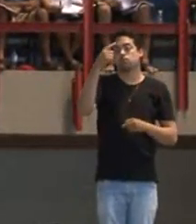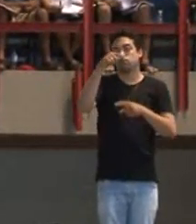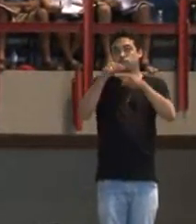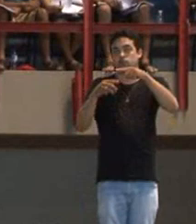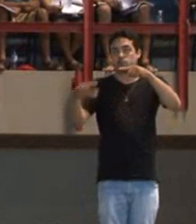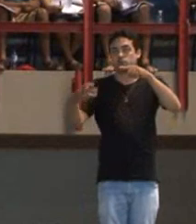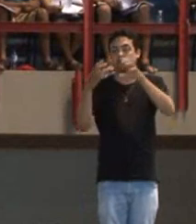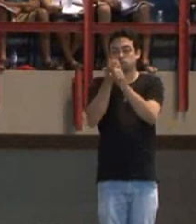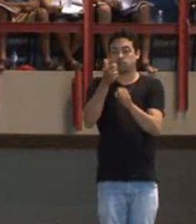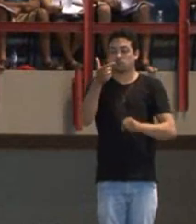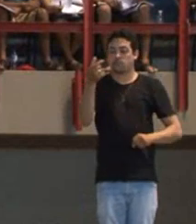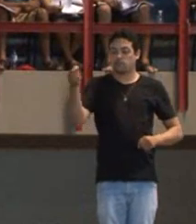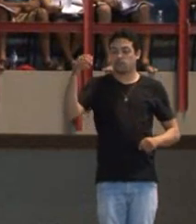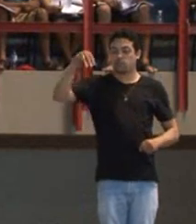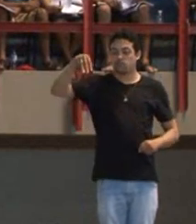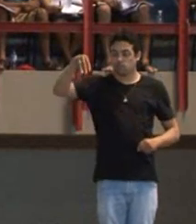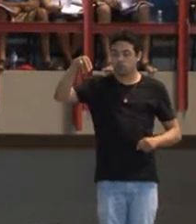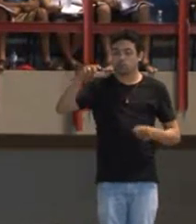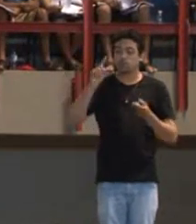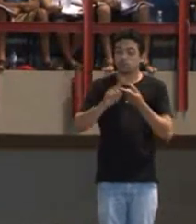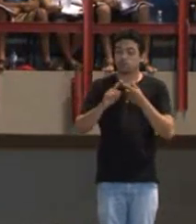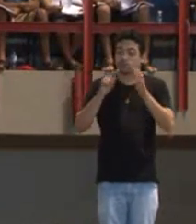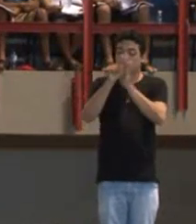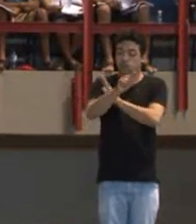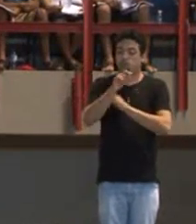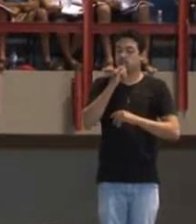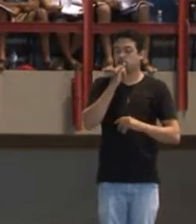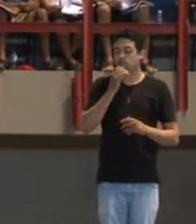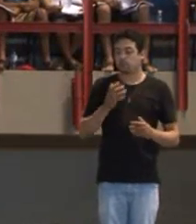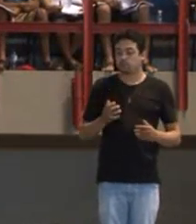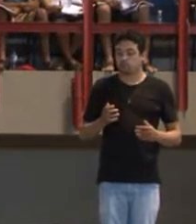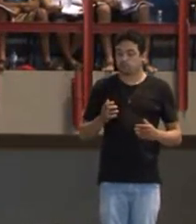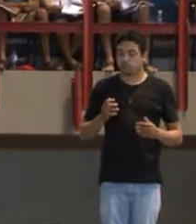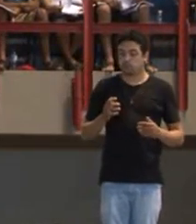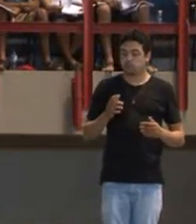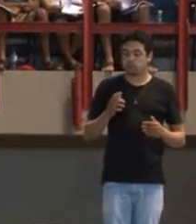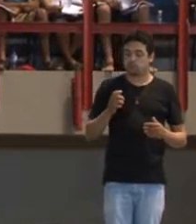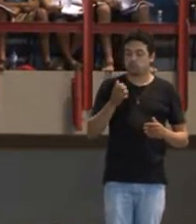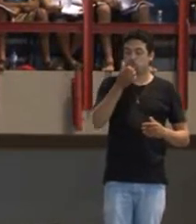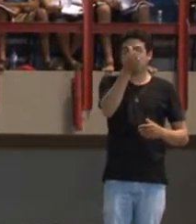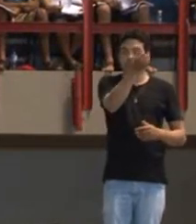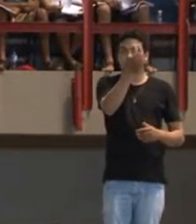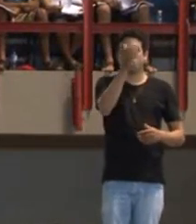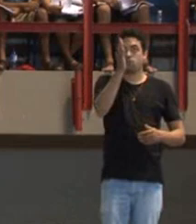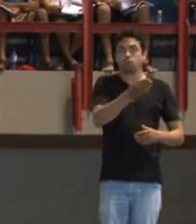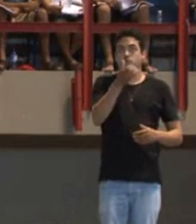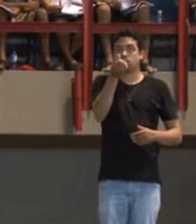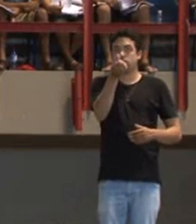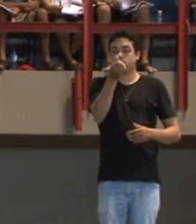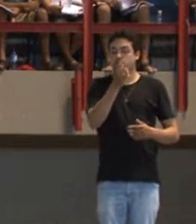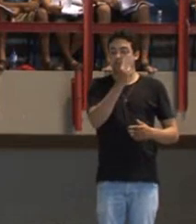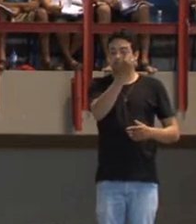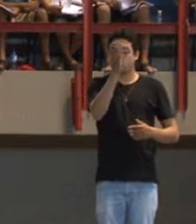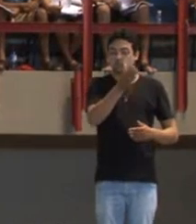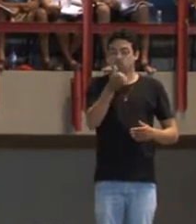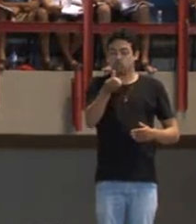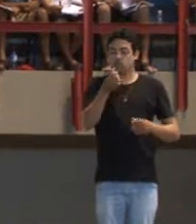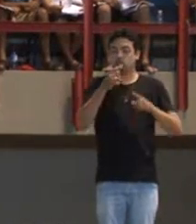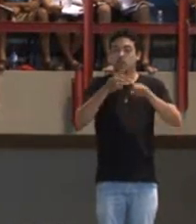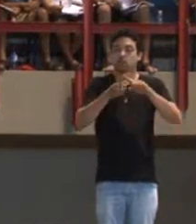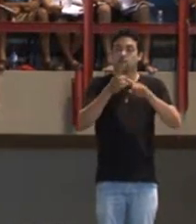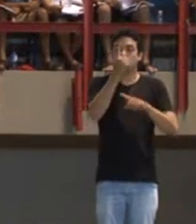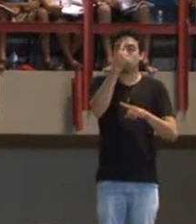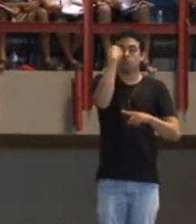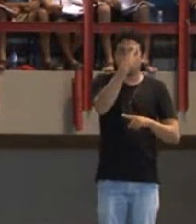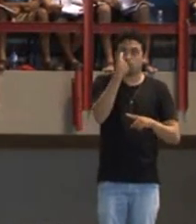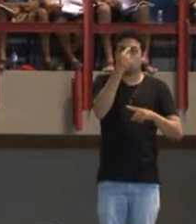dar 20 minutos. E se eu te perguntar assim, 1/6 de 1 hora? É 1 hora